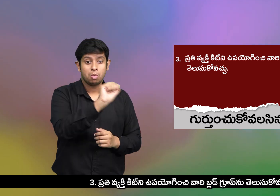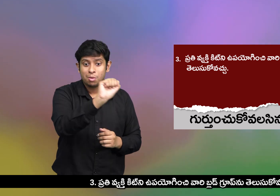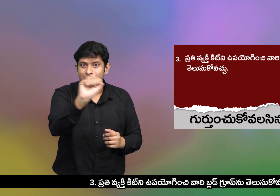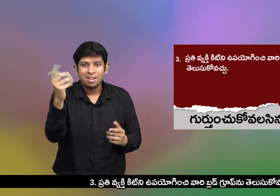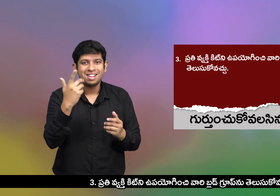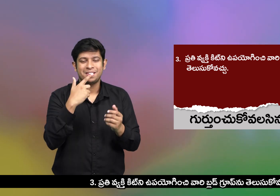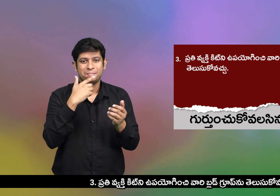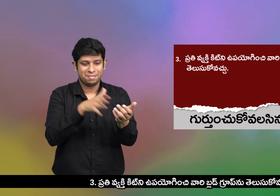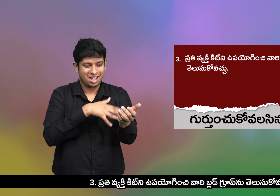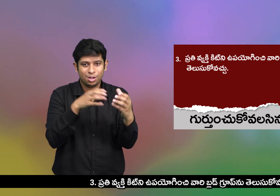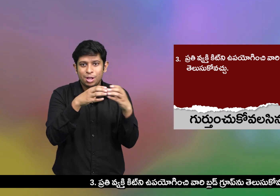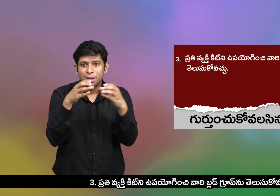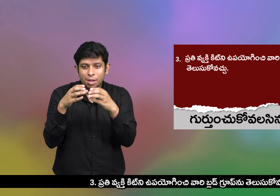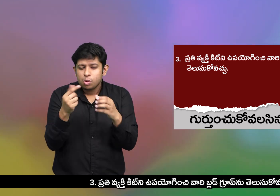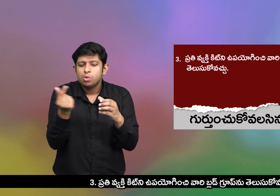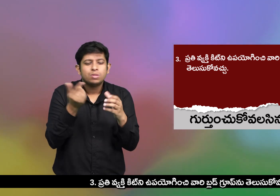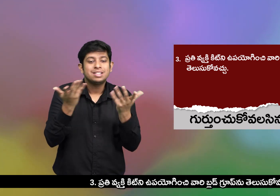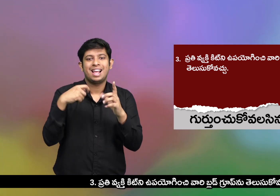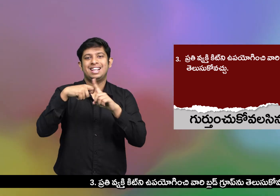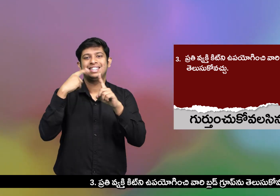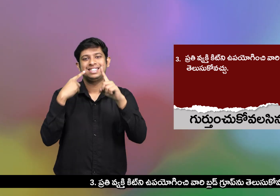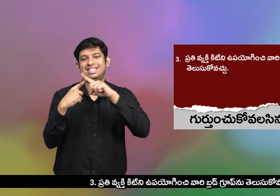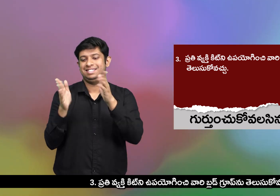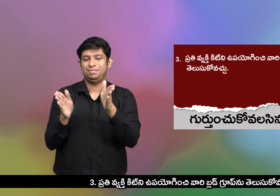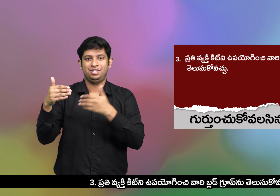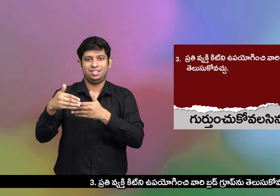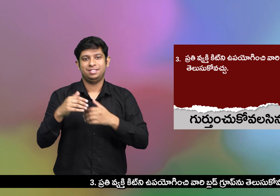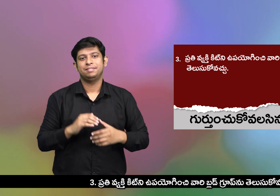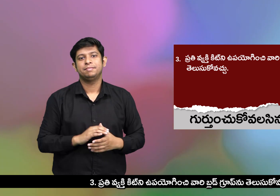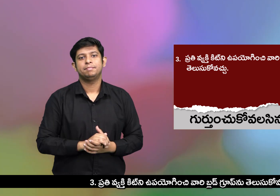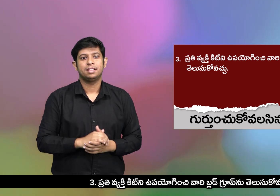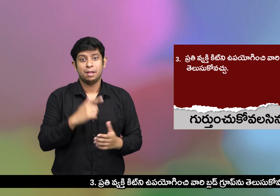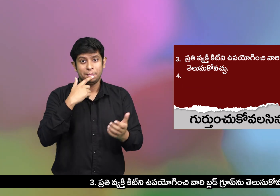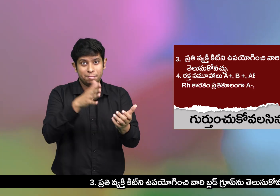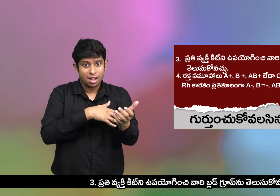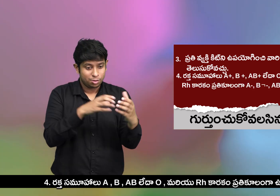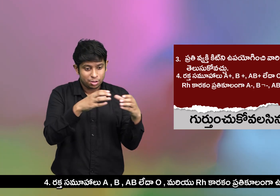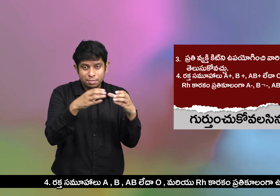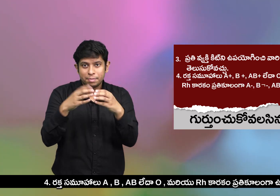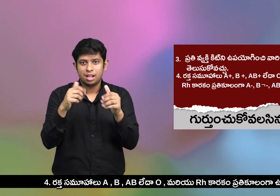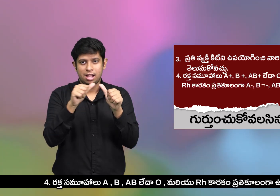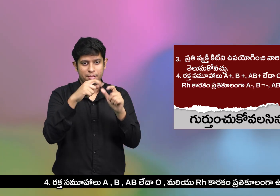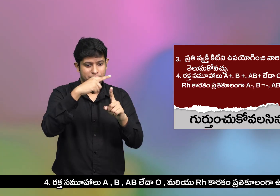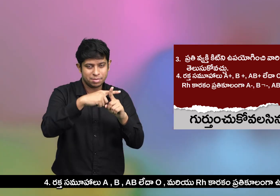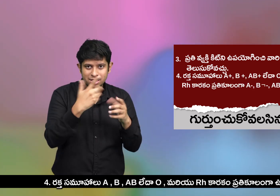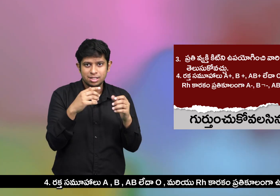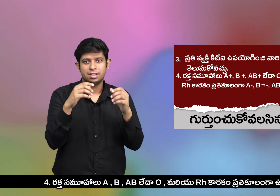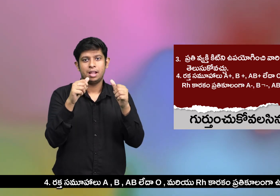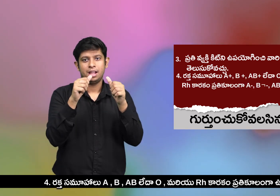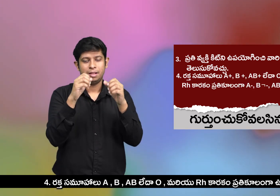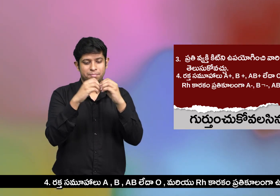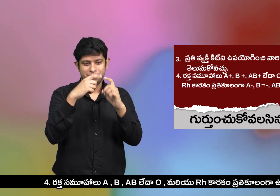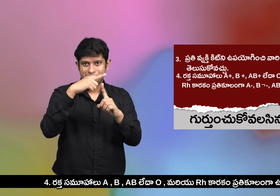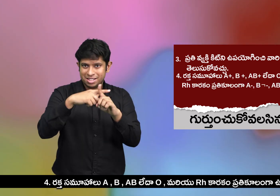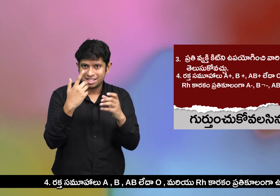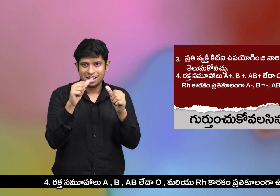3. ప్రతి వ్యక్తి కిట్ని ఉపయోగించి వారి బ్లడ్ గ్రూప్ను తెలుసుకోవచ్చు. 4. రక్త